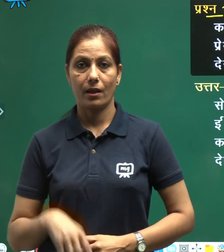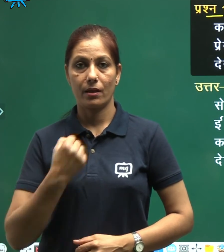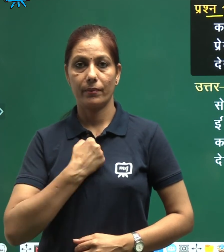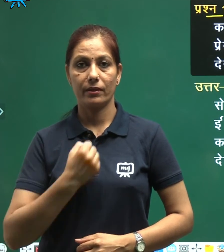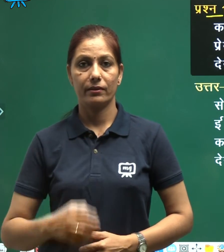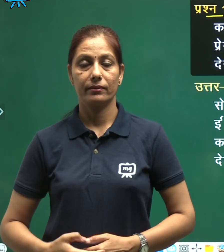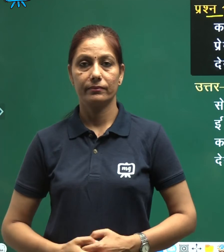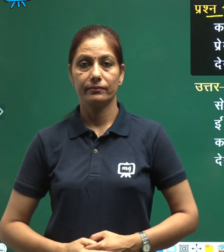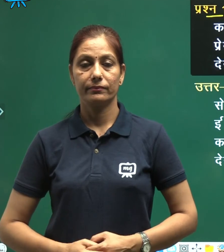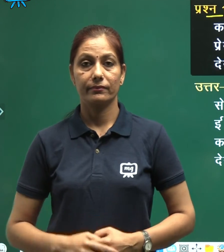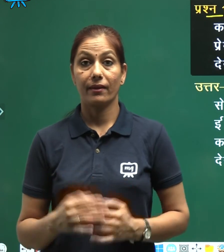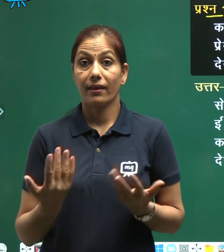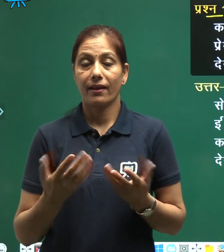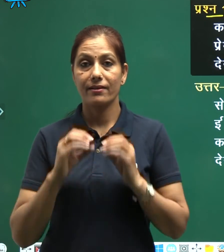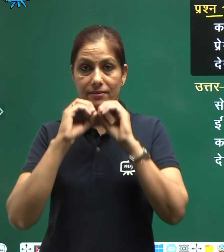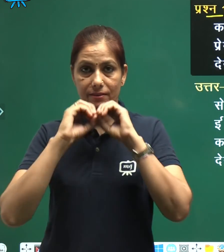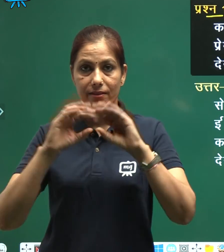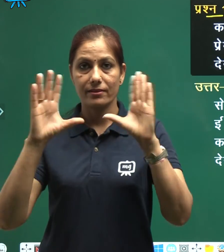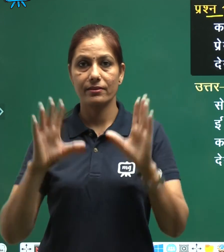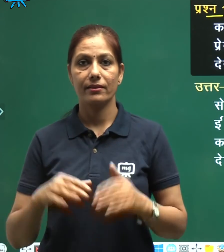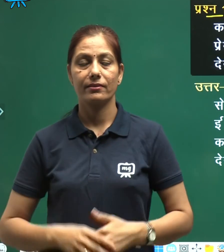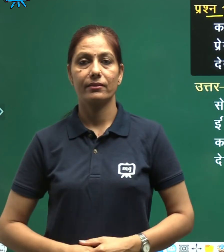हमें क्या संदेश देना चाहते हैं?